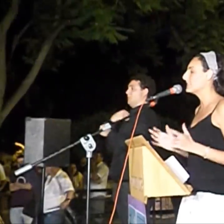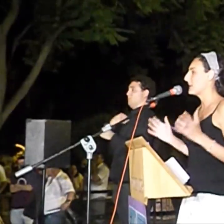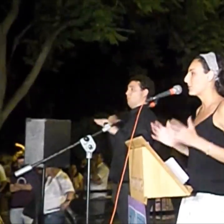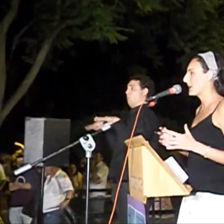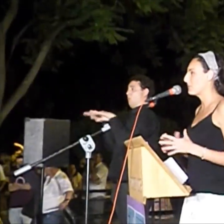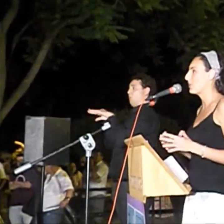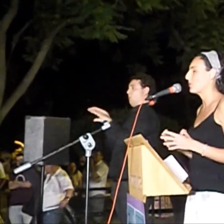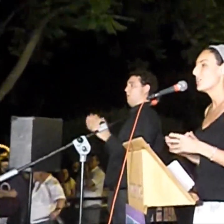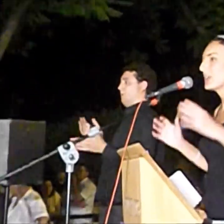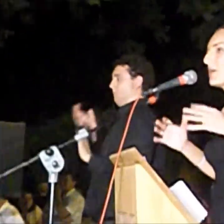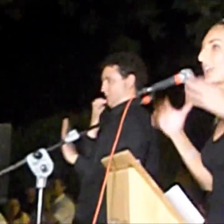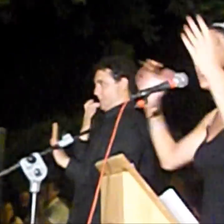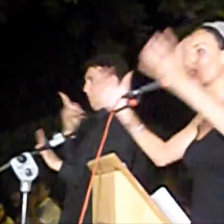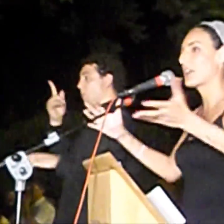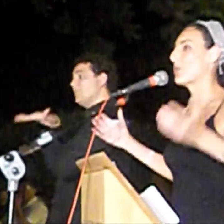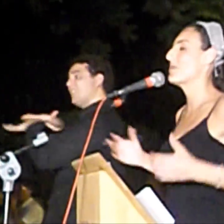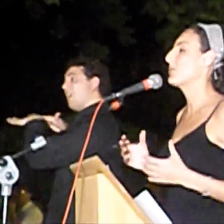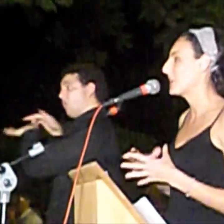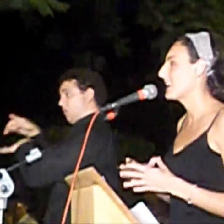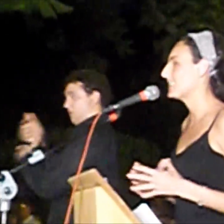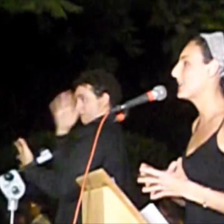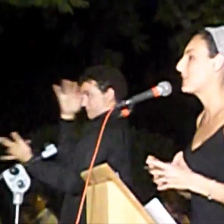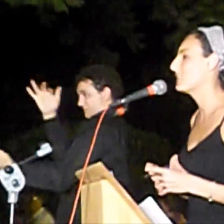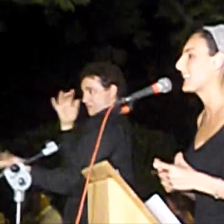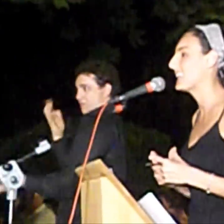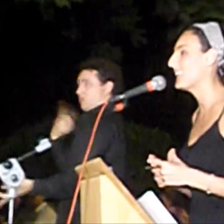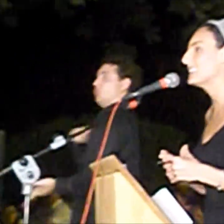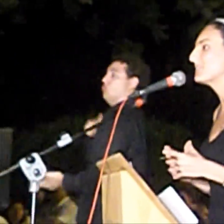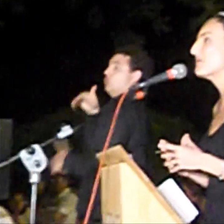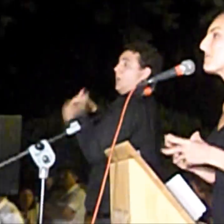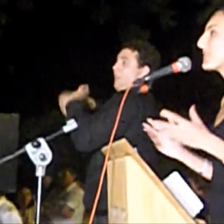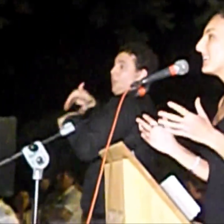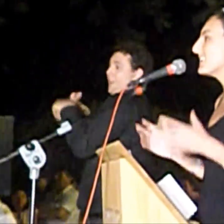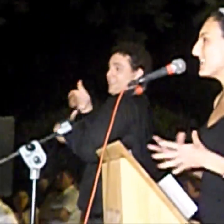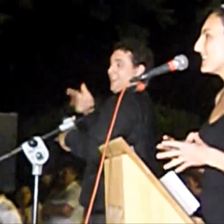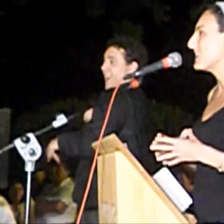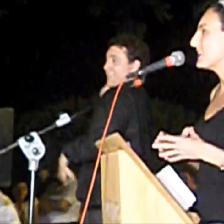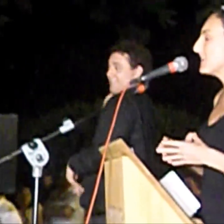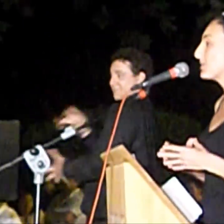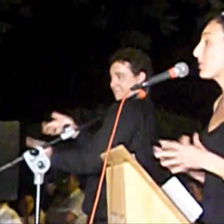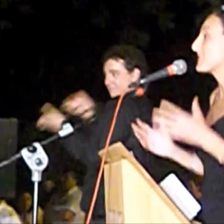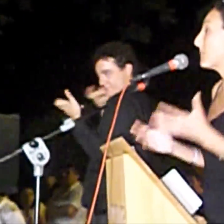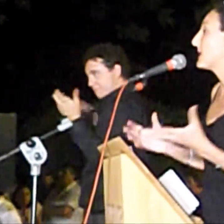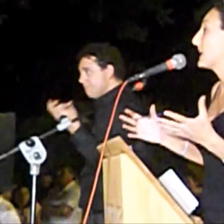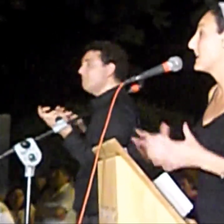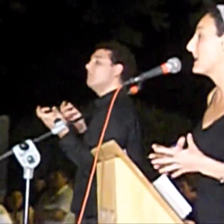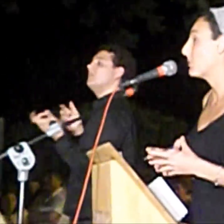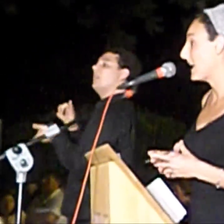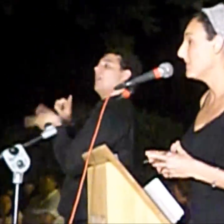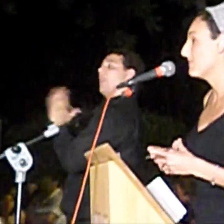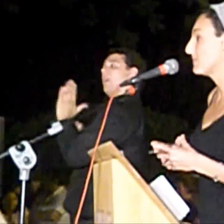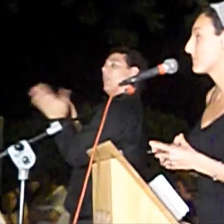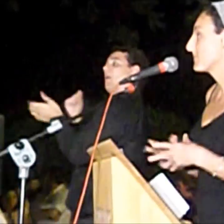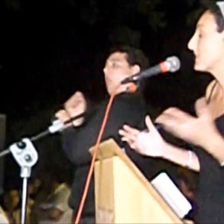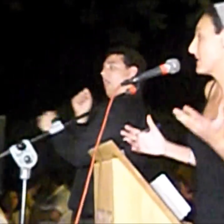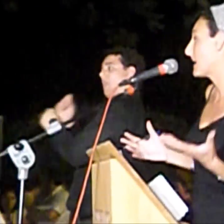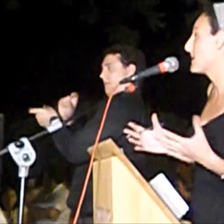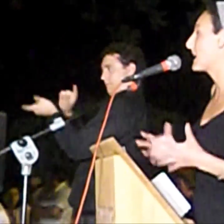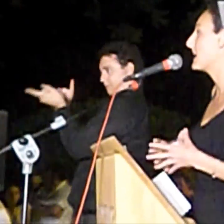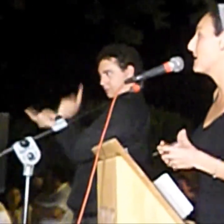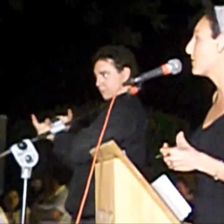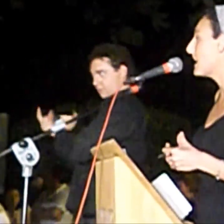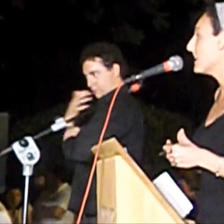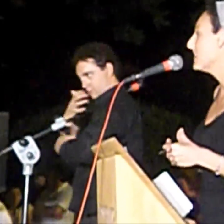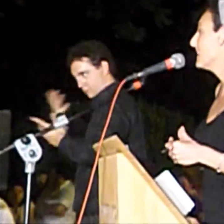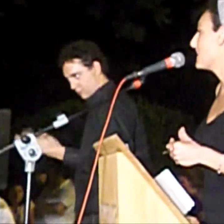estado legisla por ejemplo imaginaros que podemos ganar las elecciones generales y Y entonces cambia la ley laboral decide